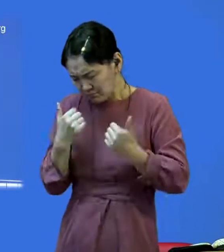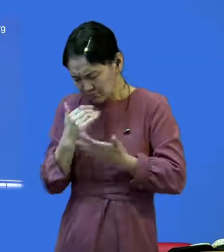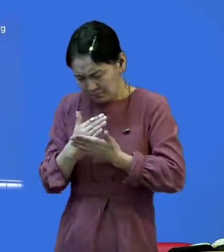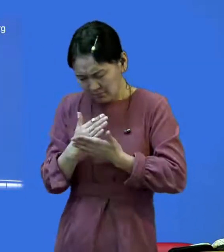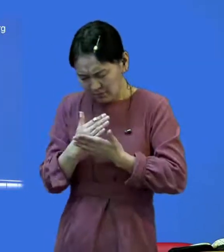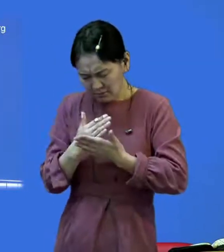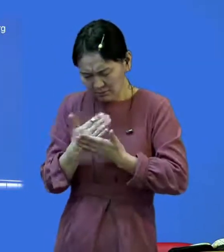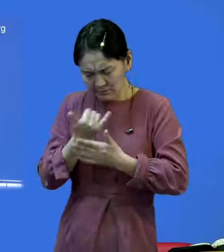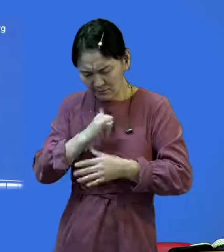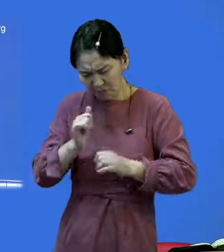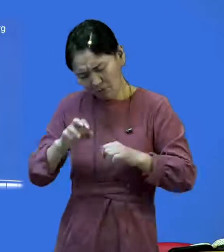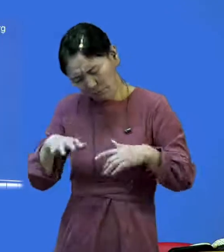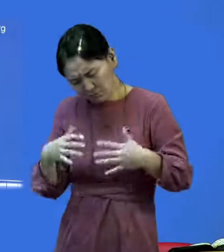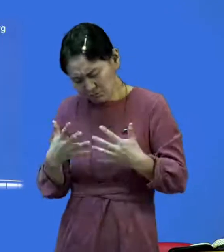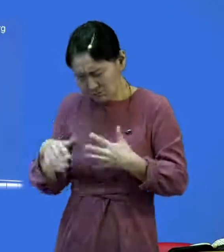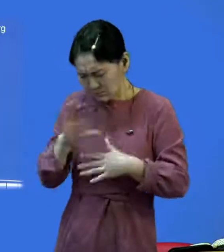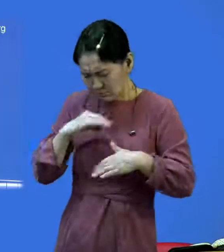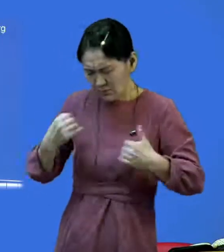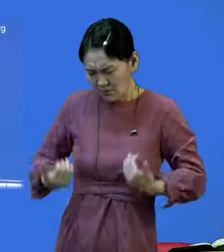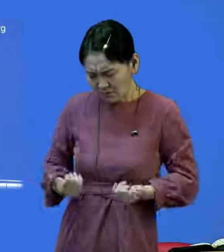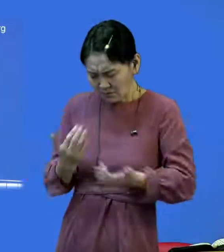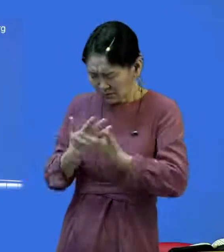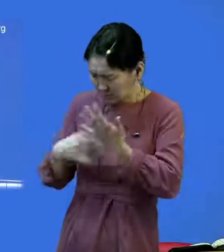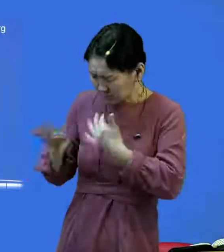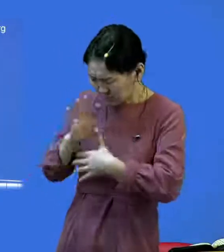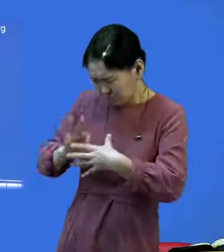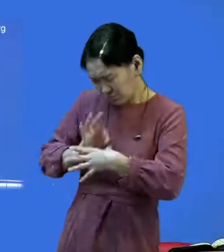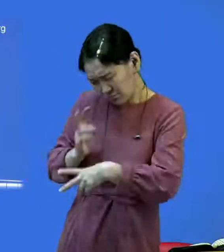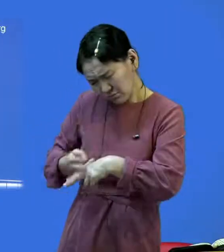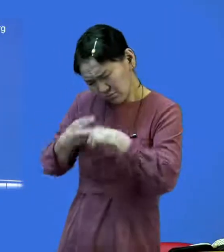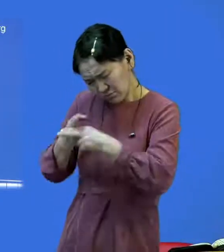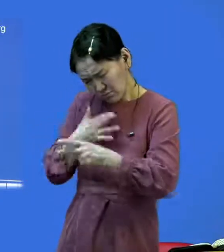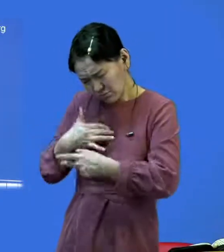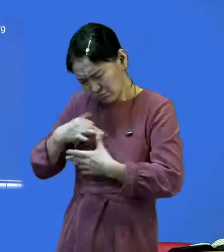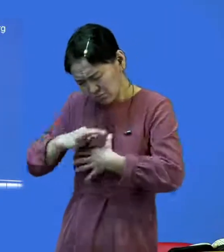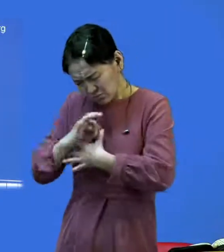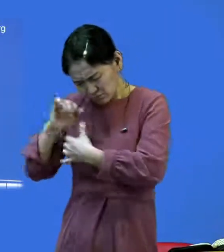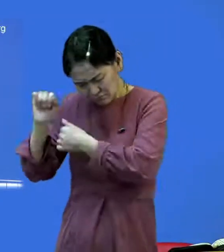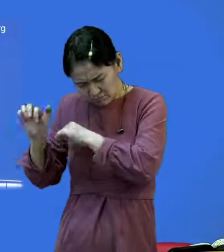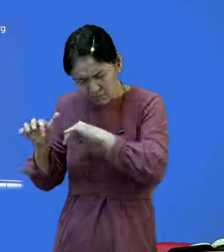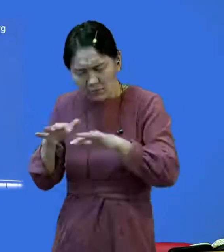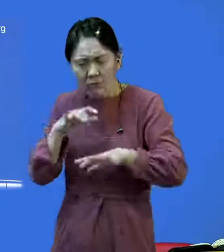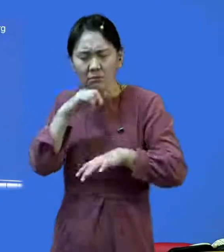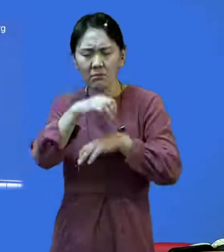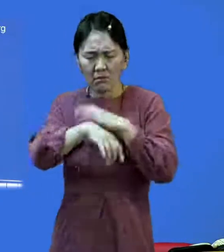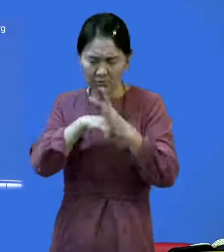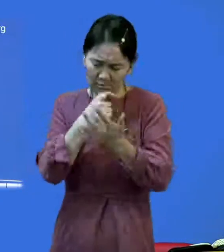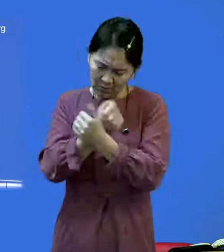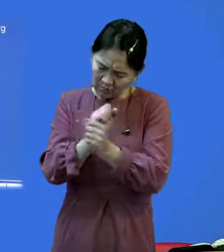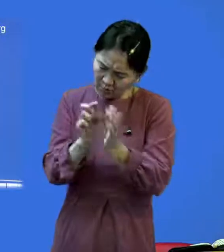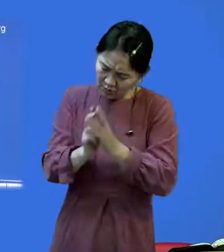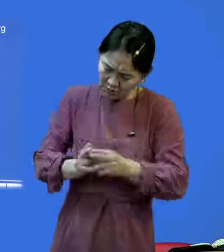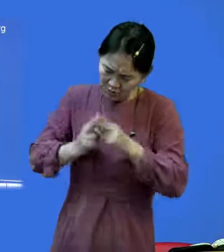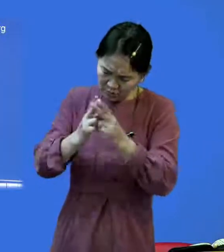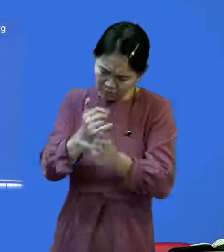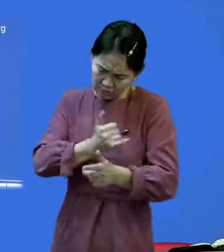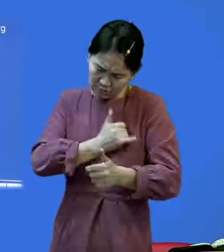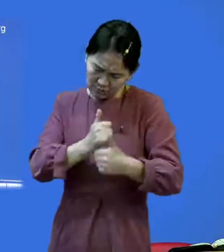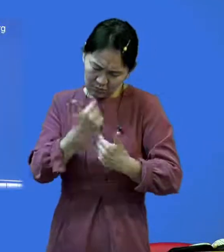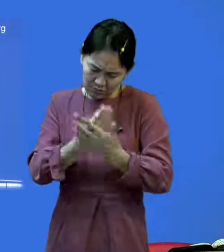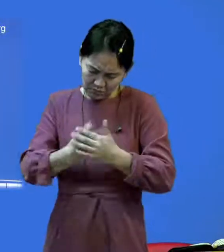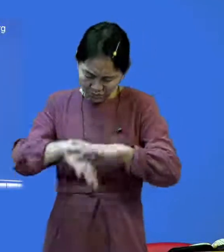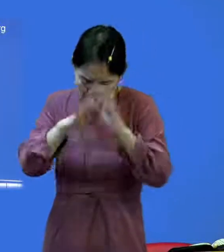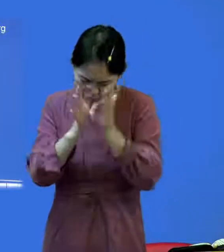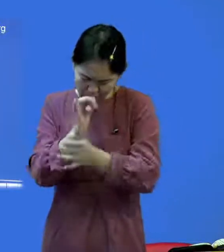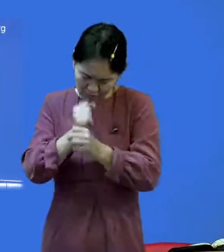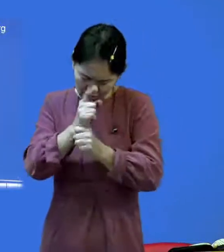харахан алдагдсан амьдарч байгаа тэдгээр сүнснүүдийг эзэн тань руу удирдаж Аврагдхийн төлөө бид өхөн чин сэтгэлээсээ залбирч байна. Энэ